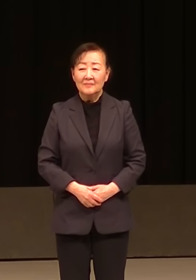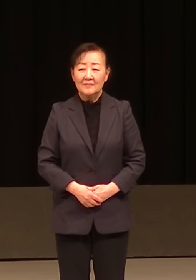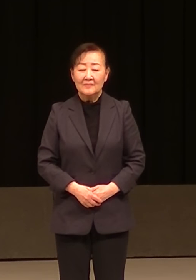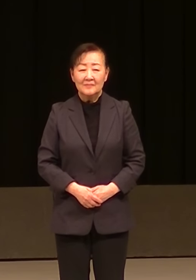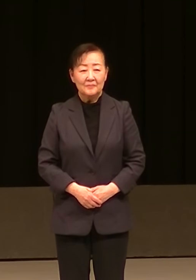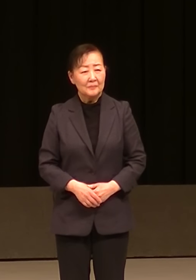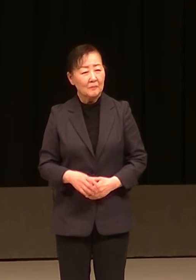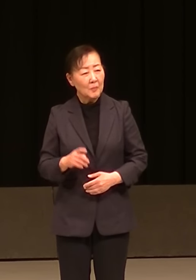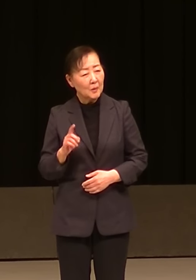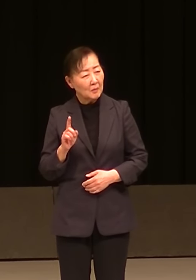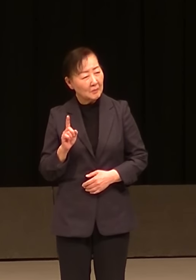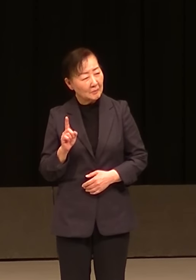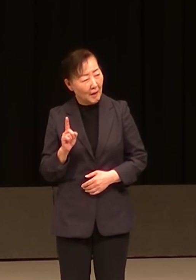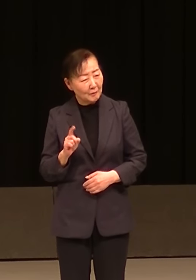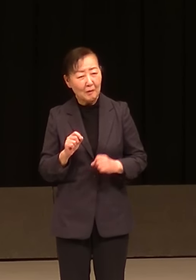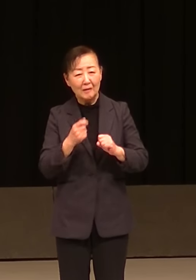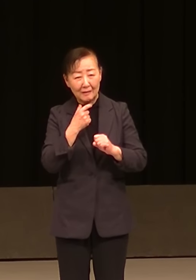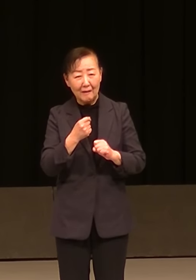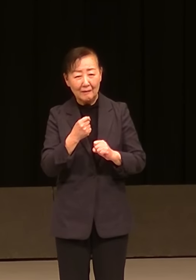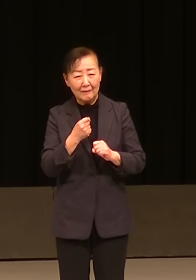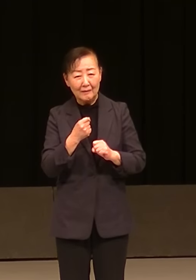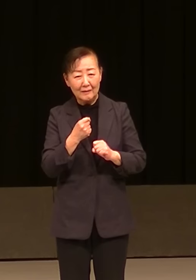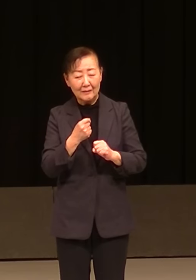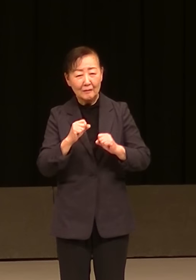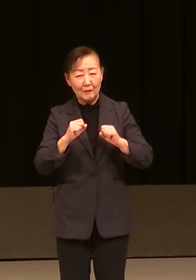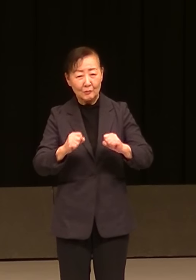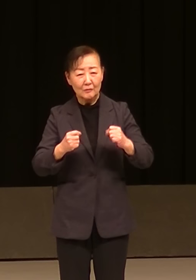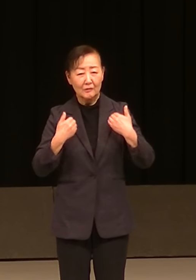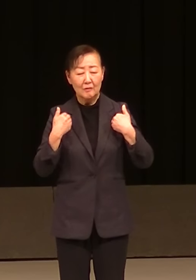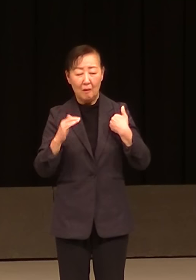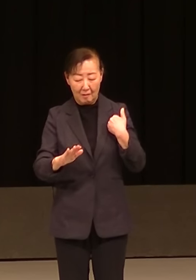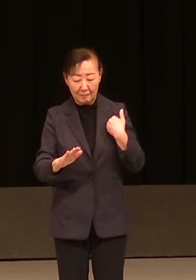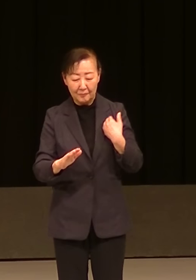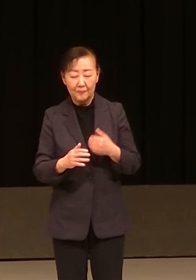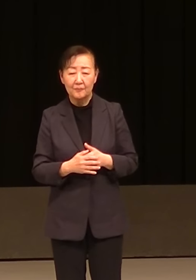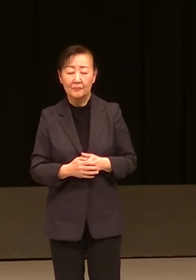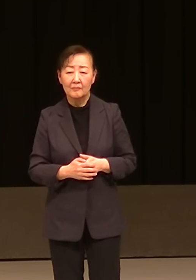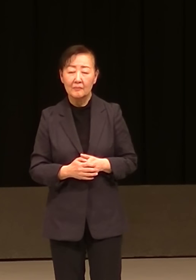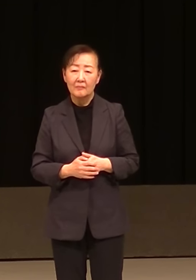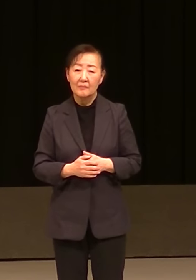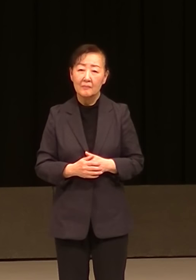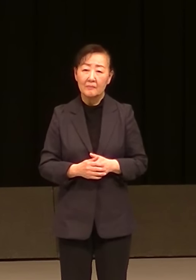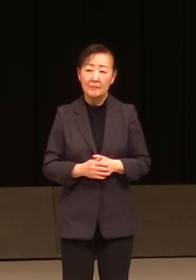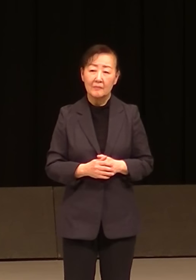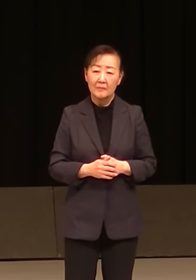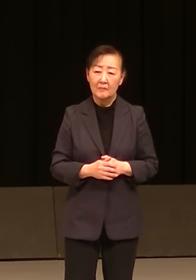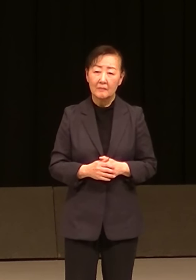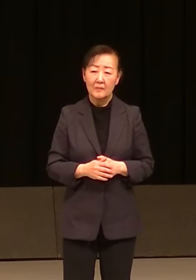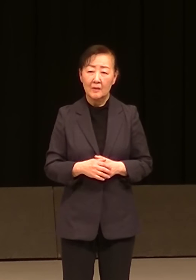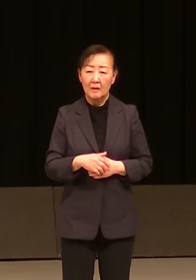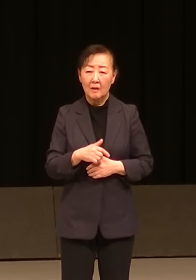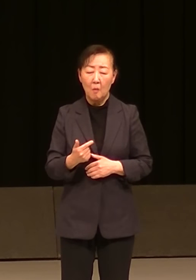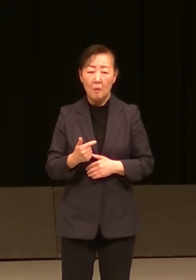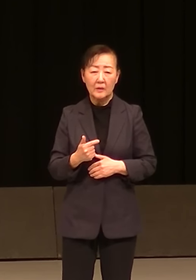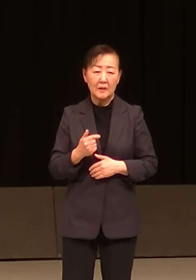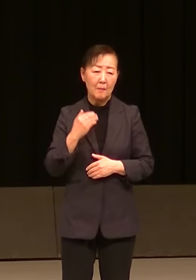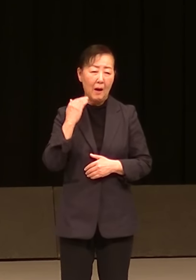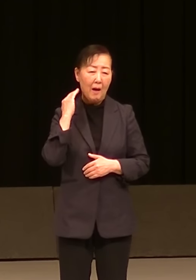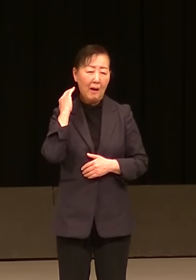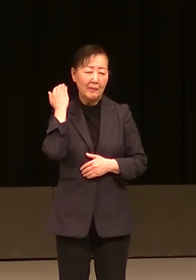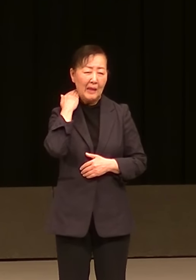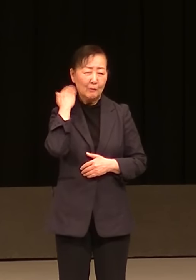まあ何とかしたいところです。何とかしなければいけませんね。でその今本当に大きなネックになっている